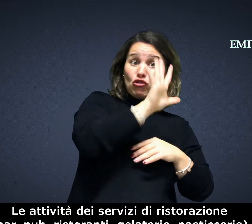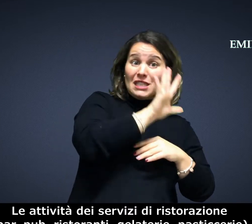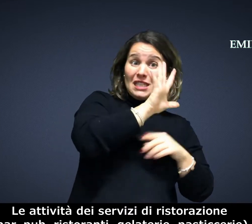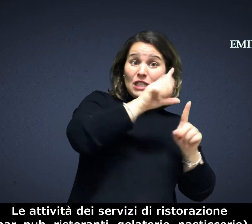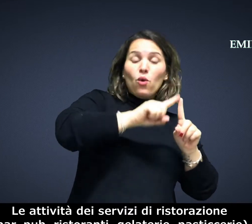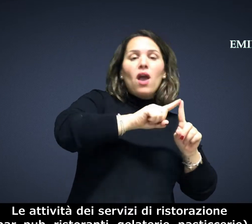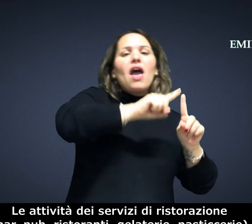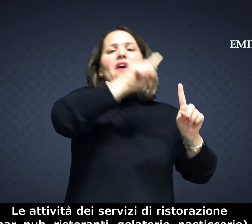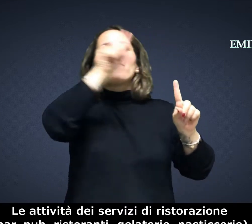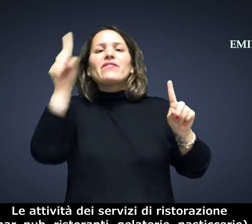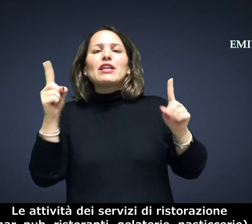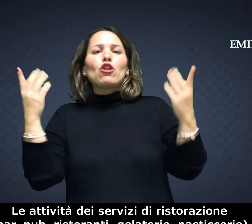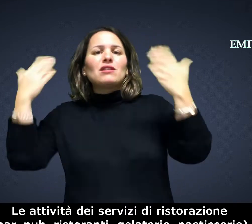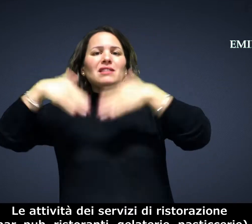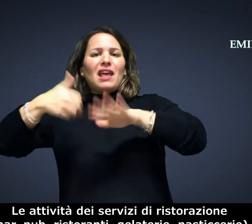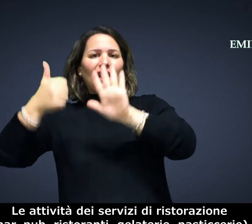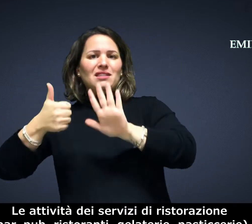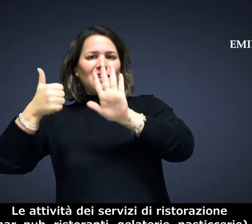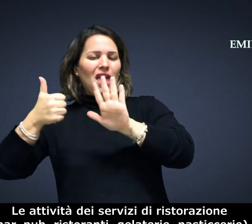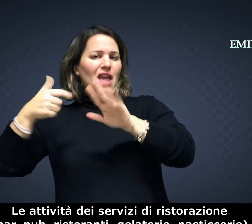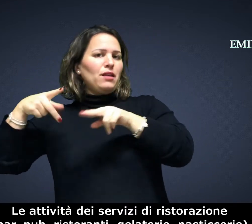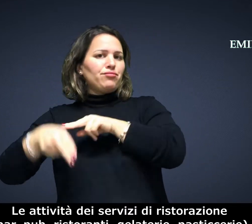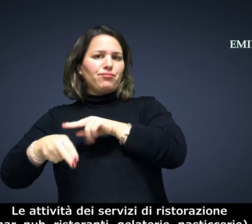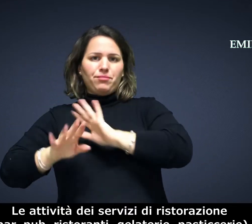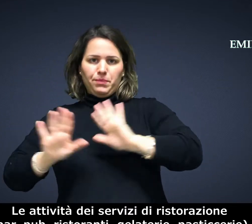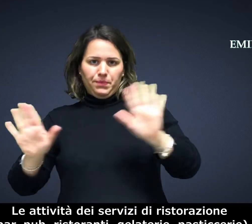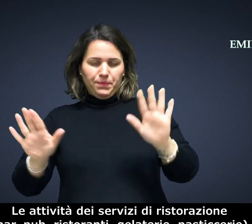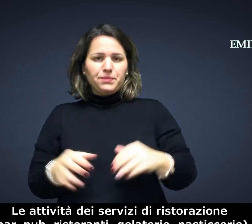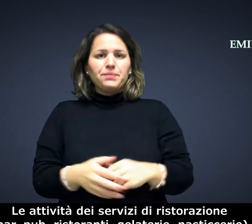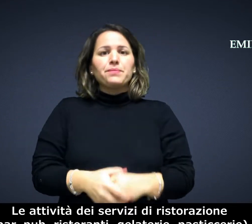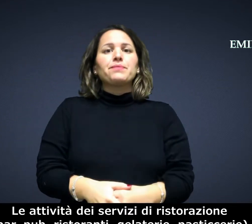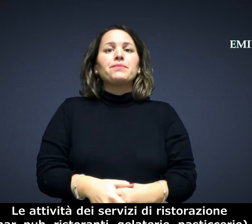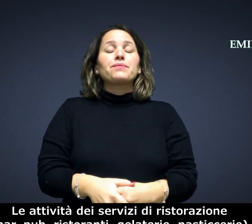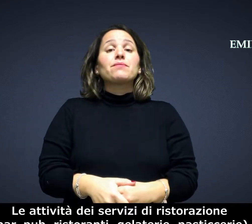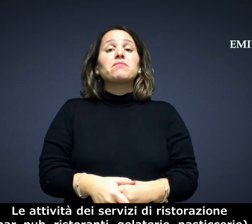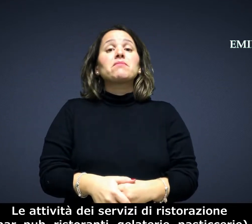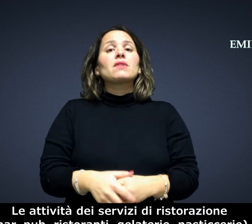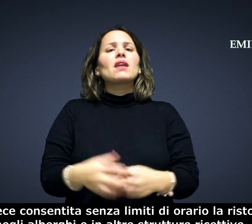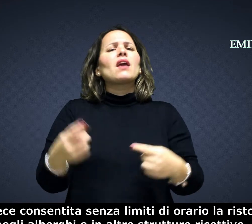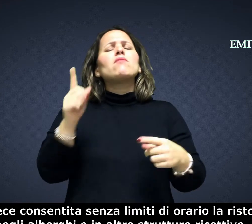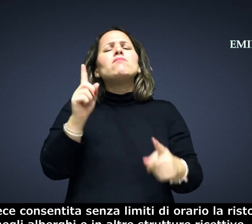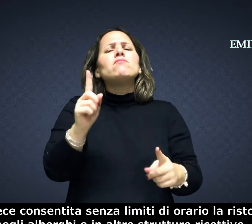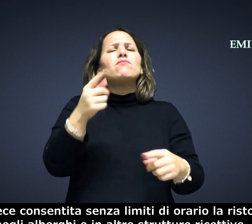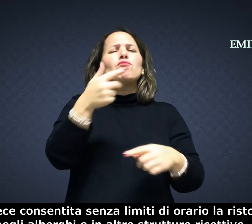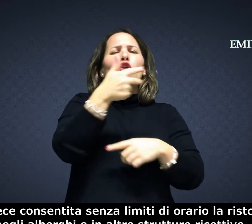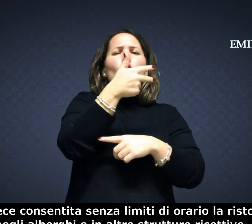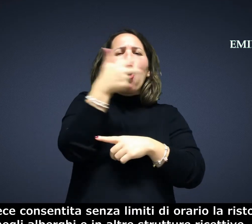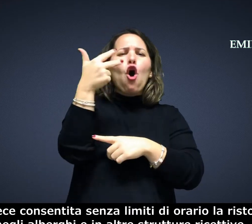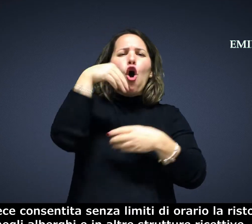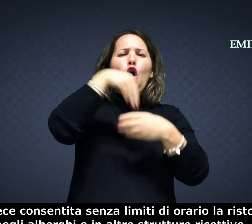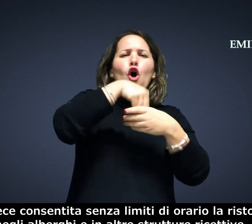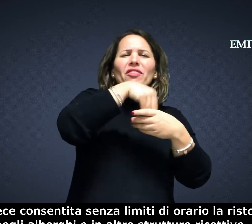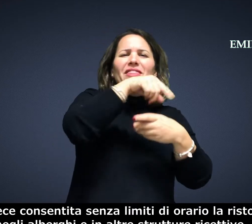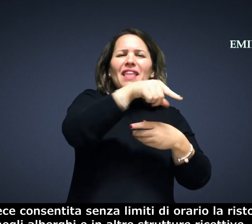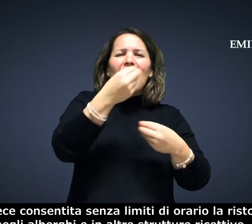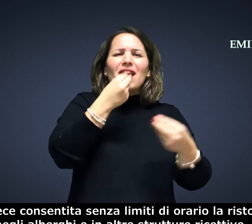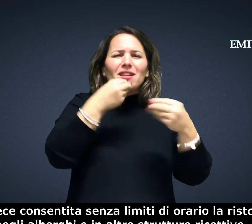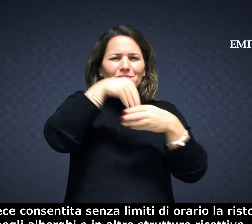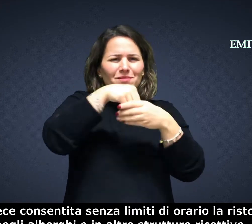la ristorazione negli alberghi e in altre strutture ricettive, limitatamente ai propri clienti. Il consumo al tavolo